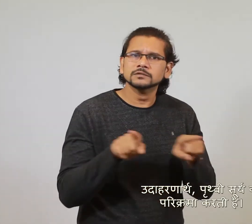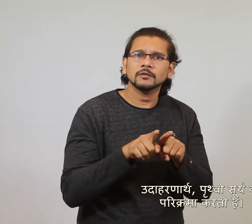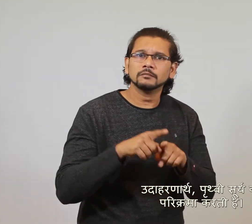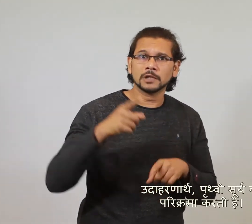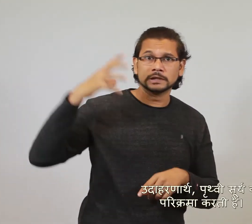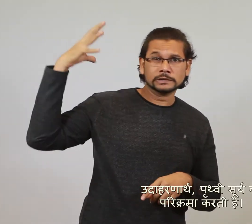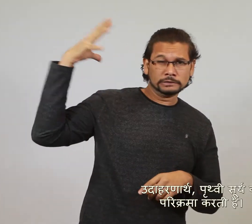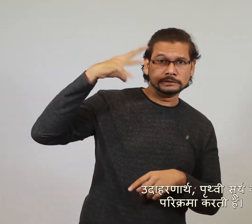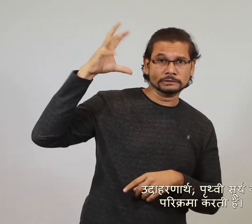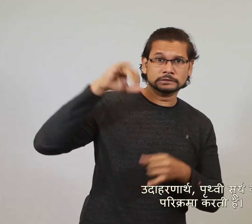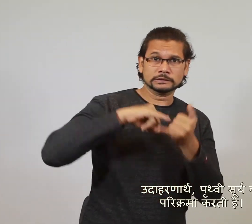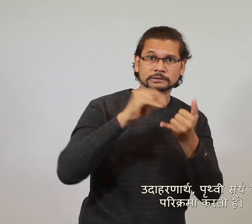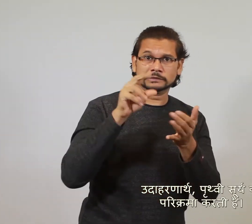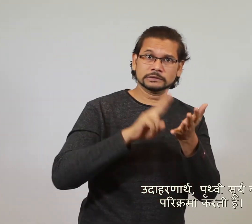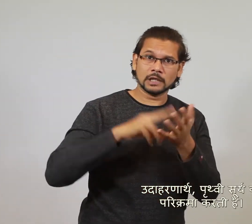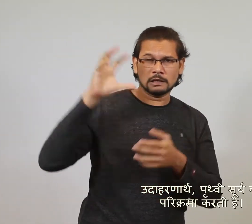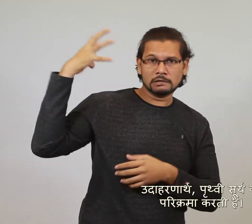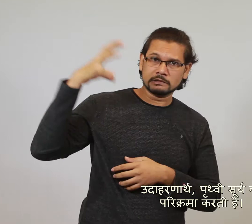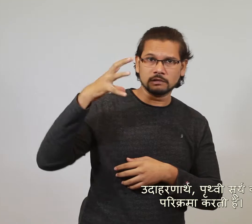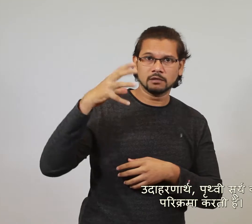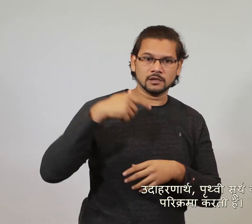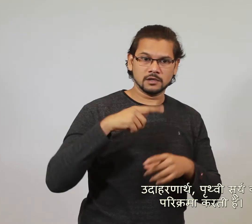उधारनार्थ प्रित्वी सूर्य की परिक्रमा करती है